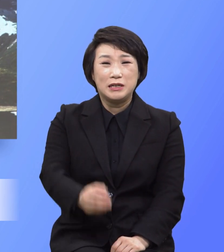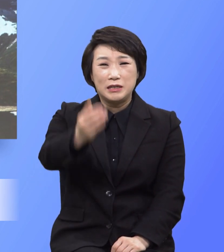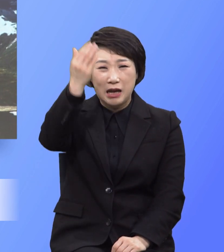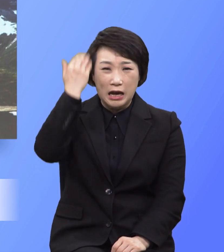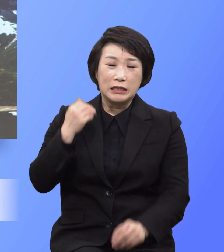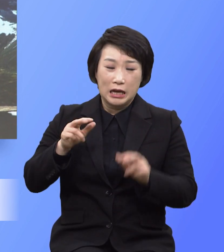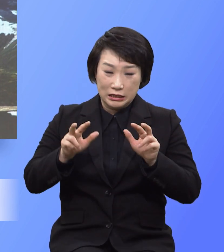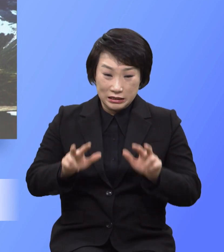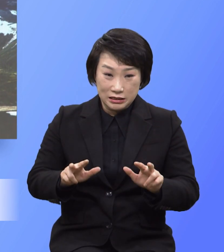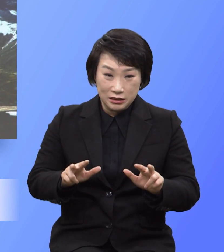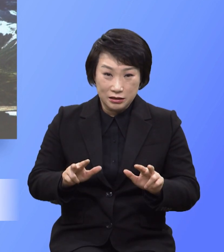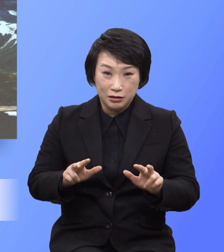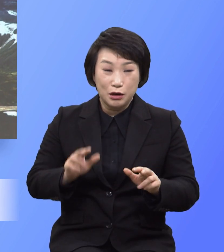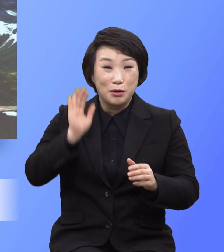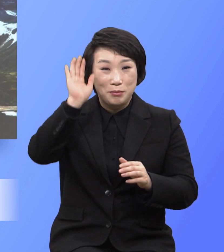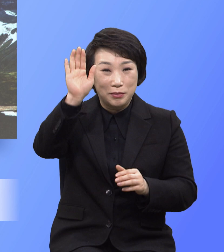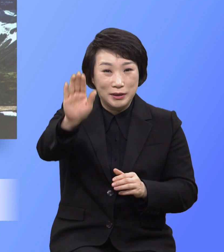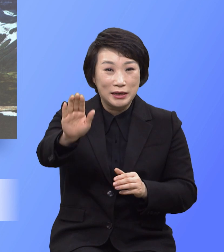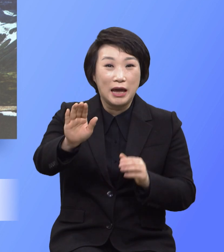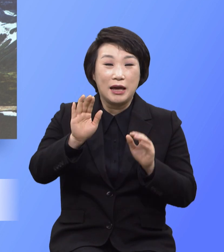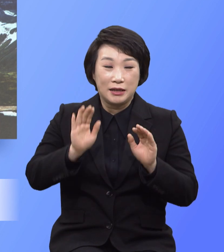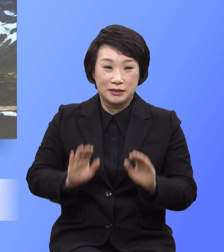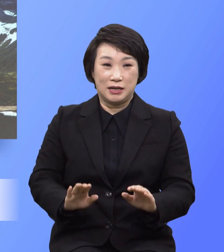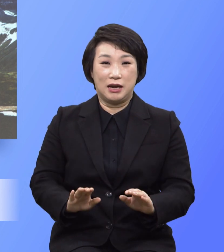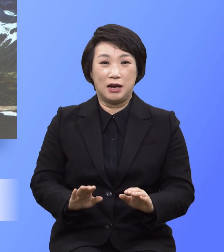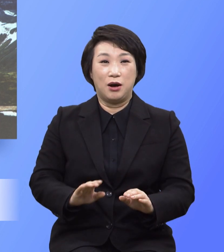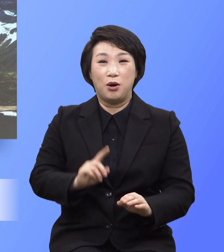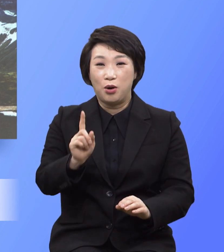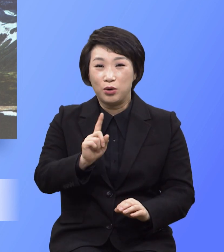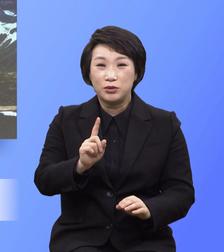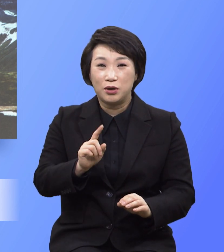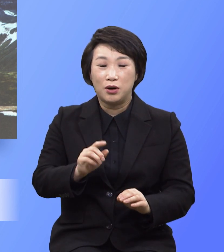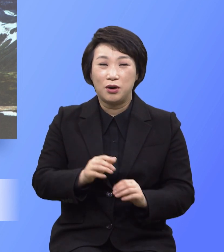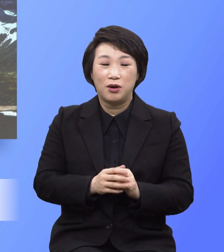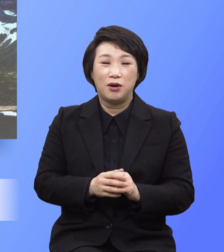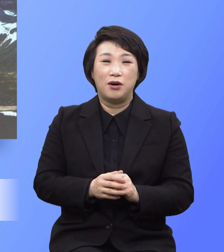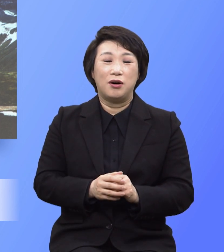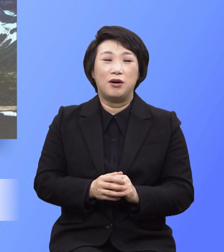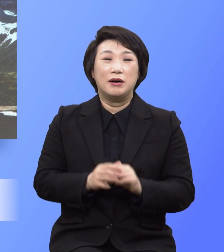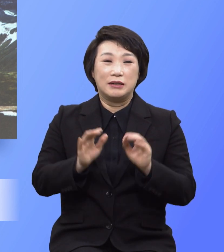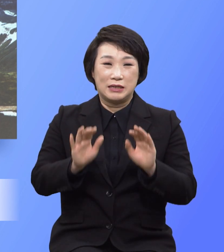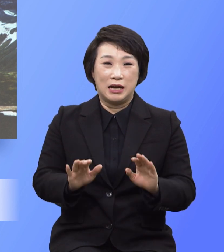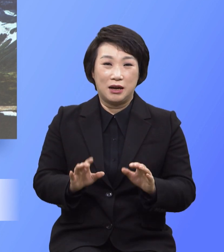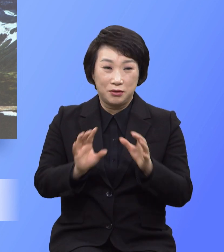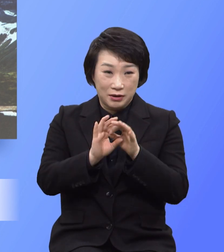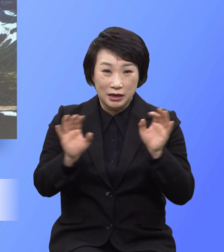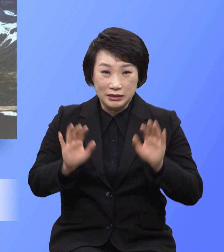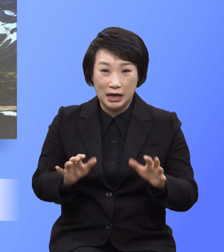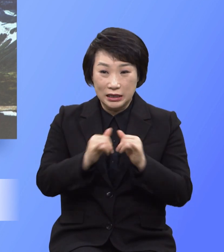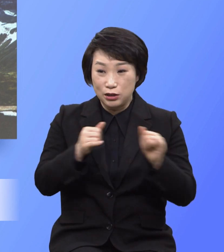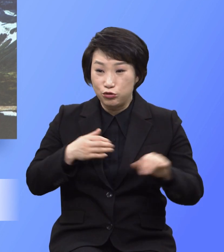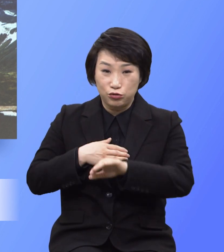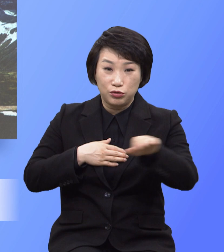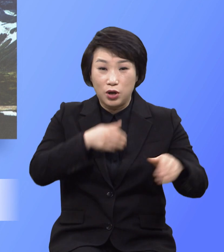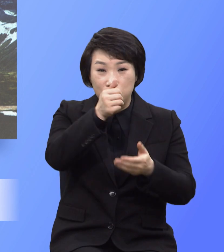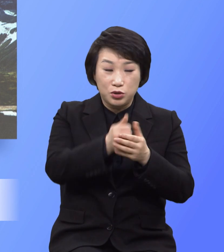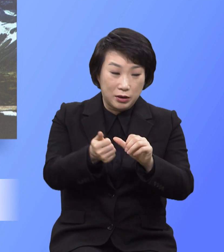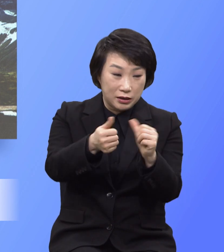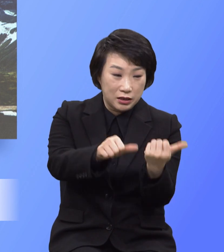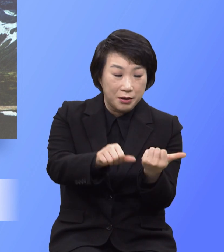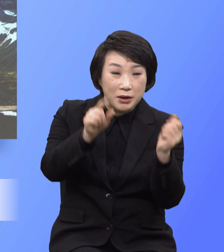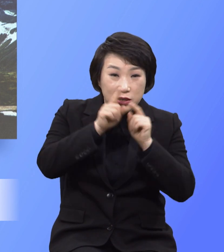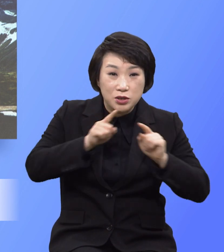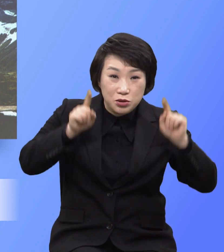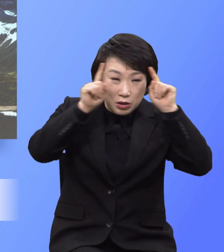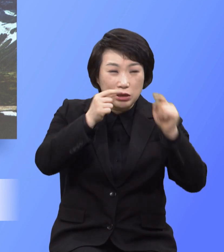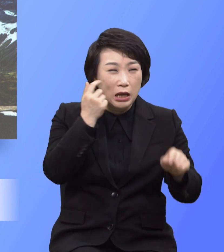과거에나 현재나 미래나 어떤 날이 다시 올지라도 인류가 죄와 사망과